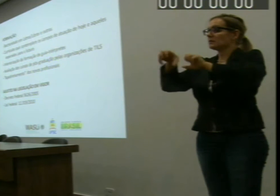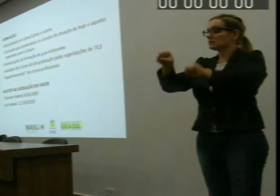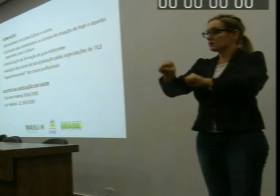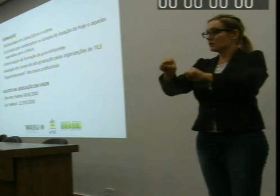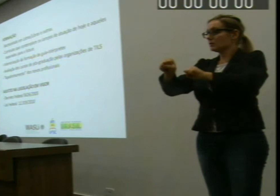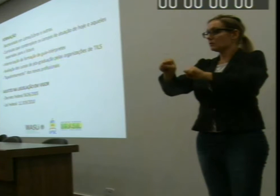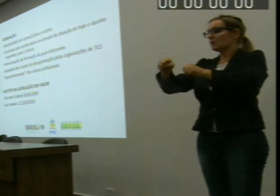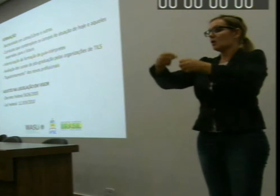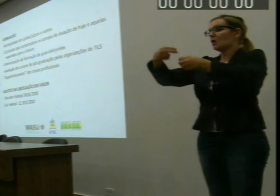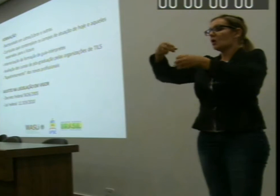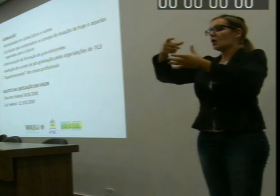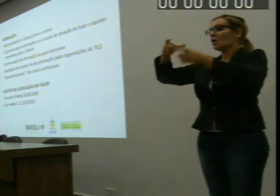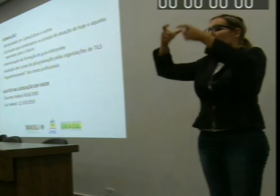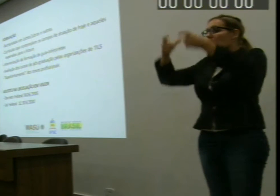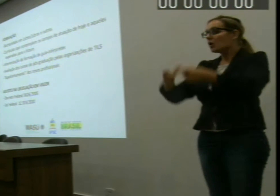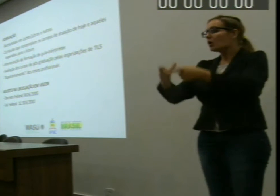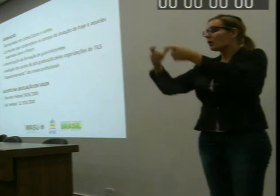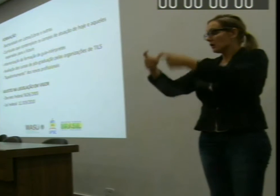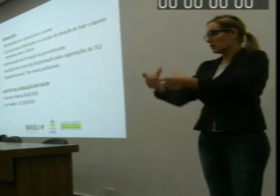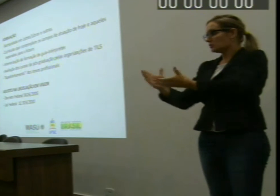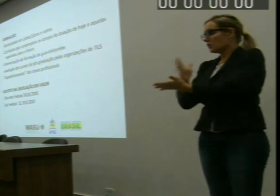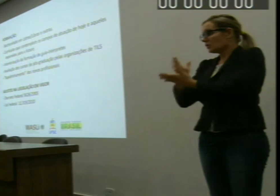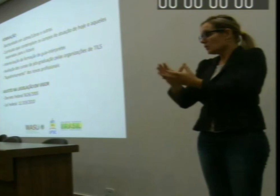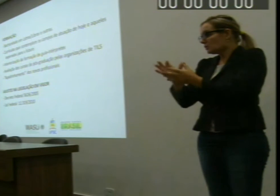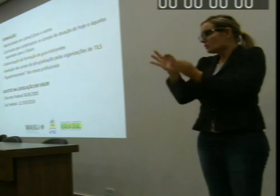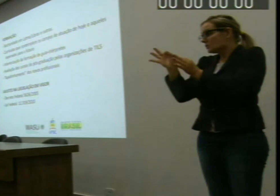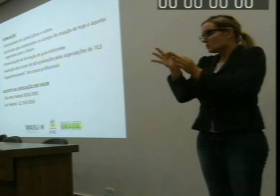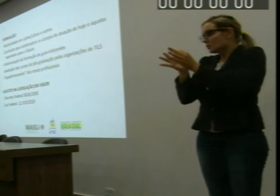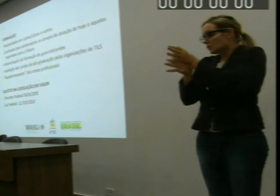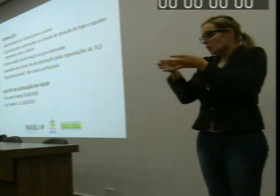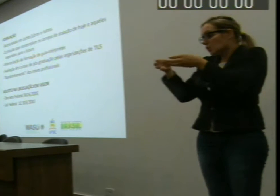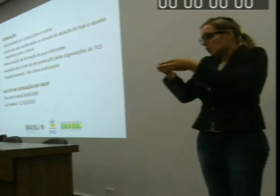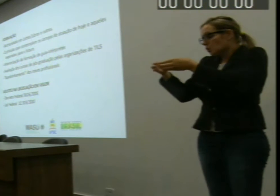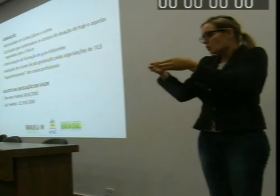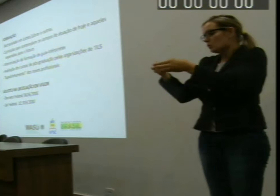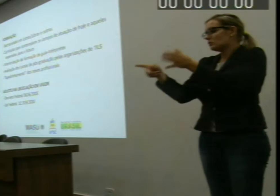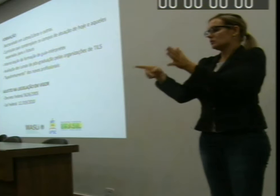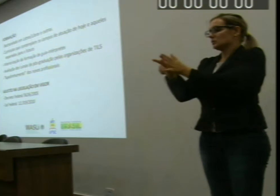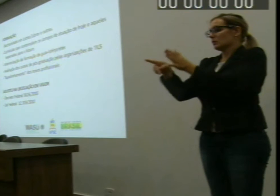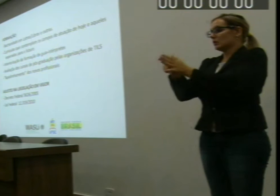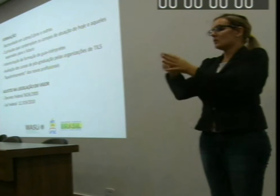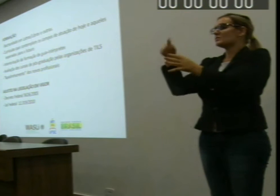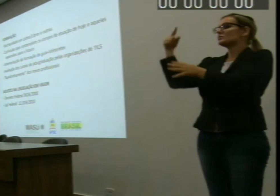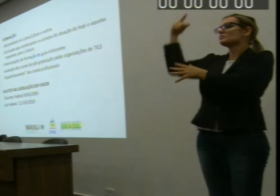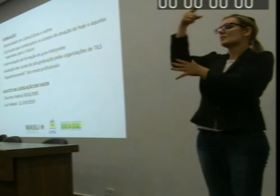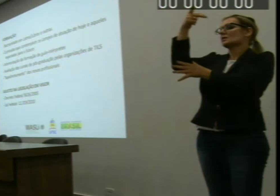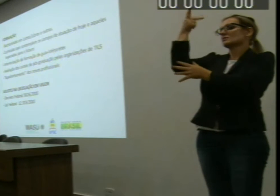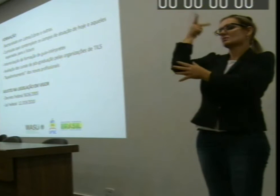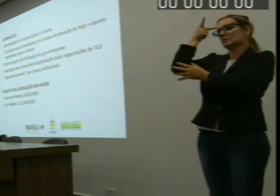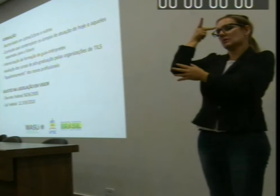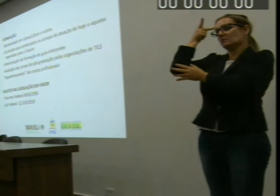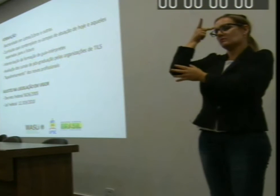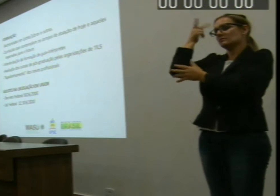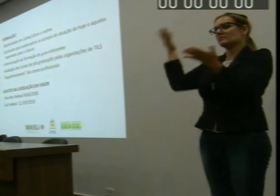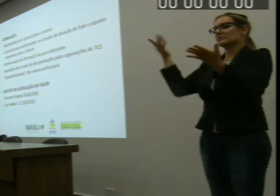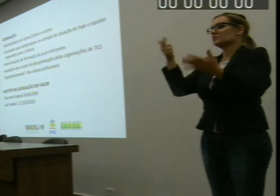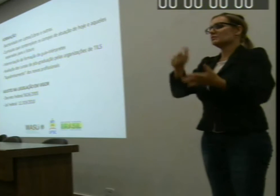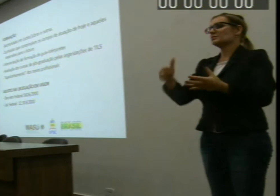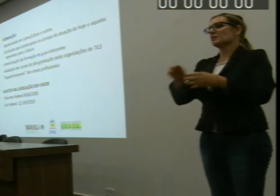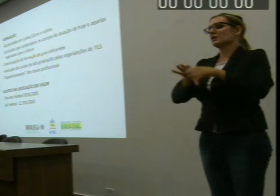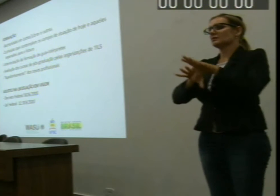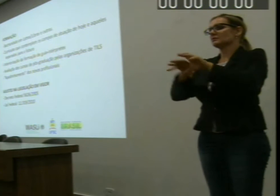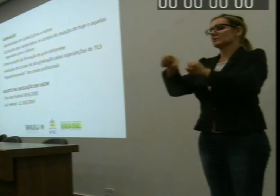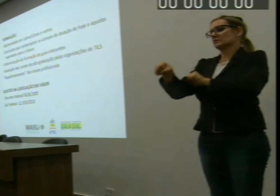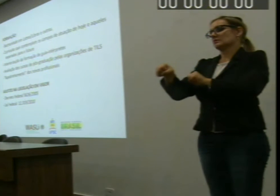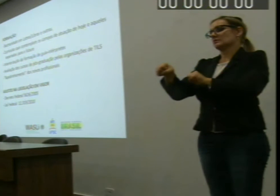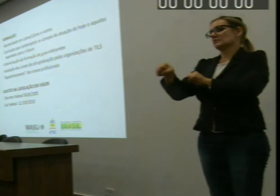concentrada em algumas organizações para ser mais específico em uma organização no Estado de São Paulo e a gente não tem formação